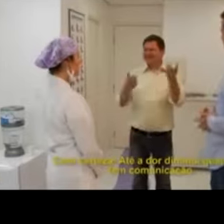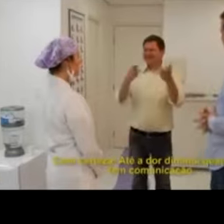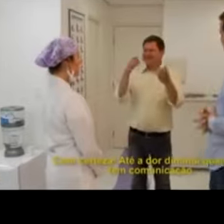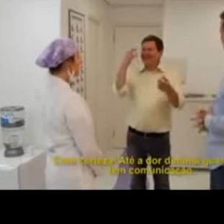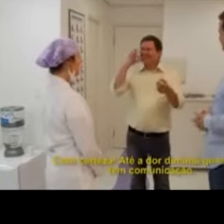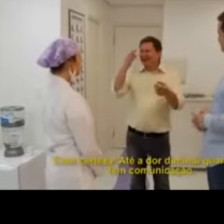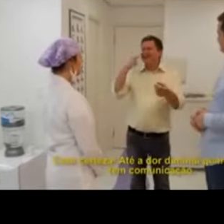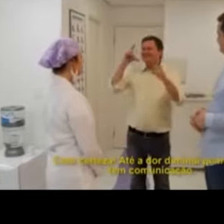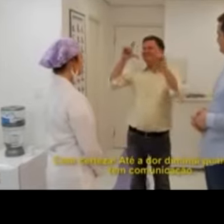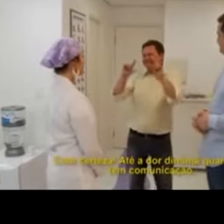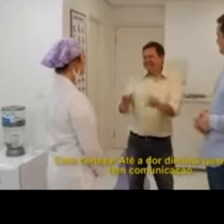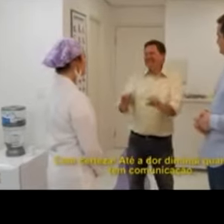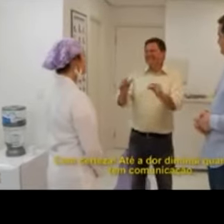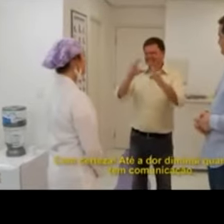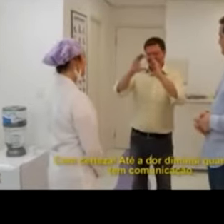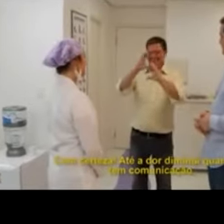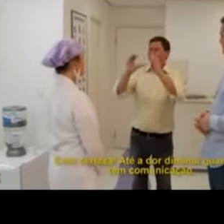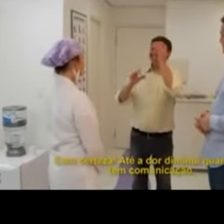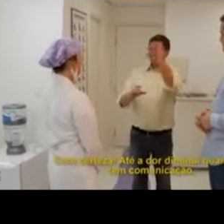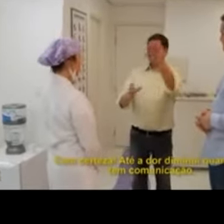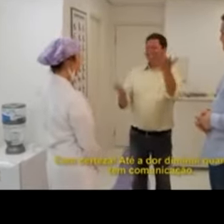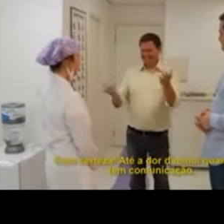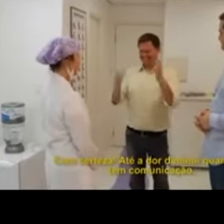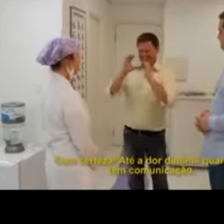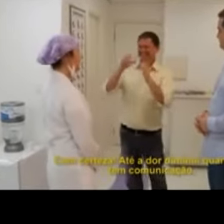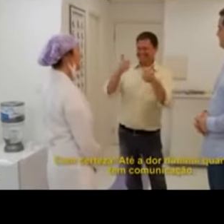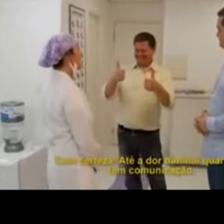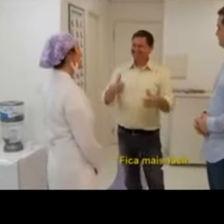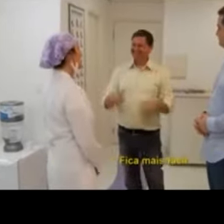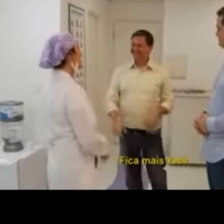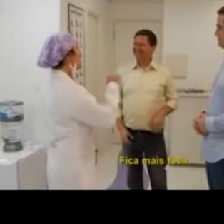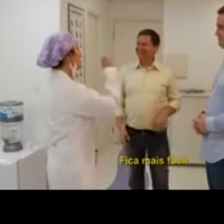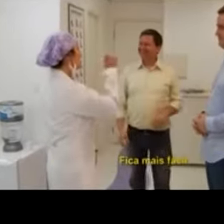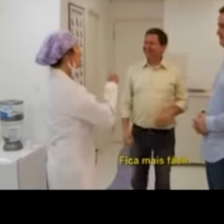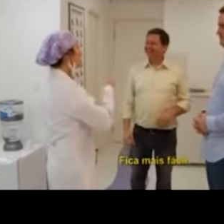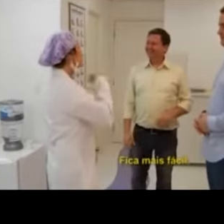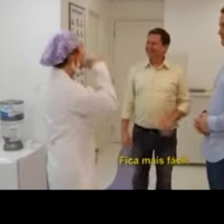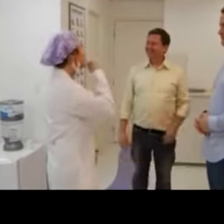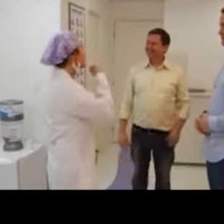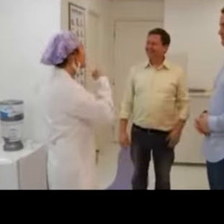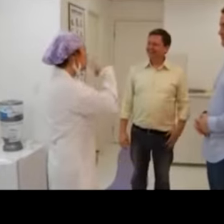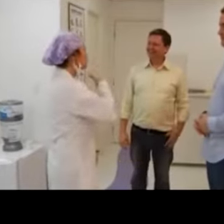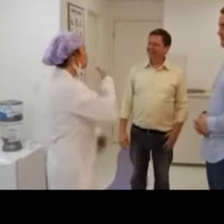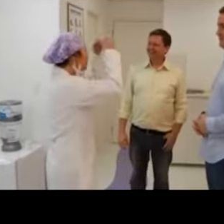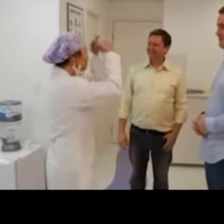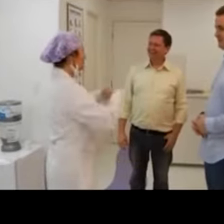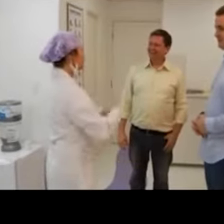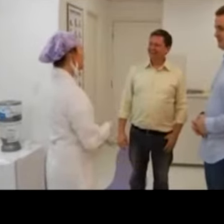Com certeza. Até a dor diminui quando se tem comunicação, fica mais fácil.